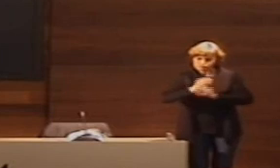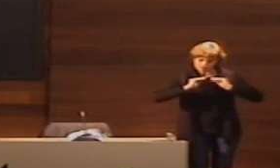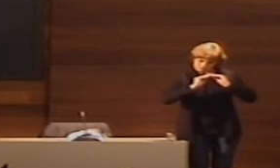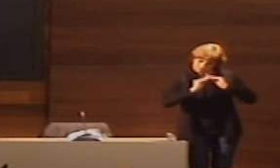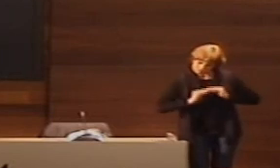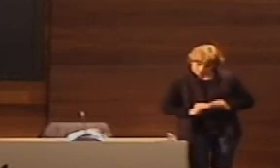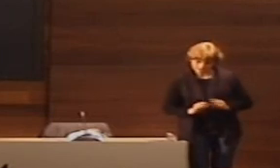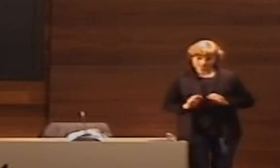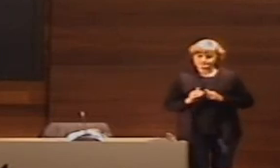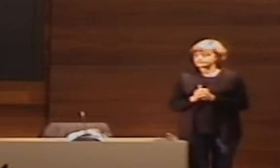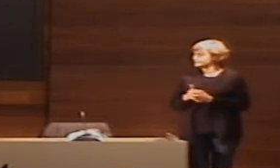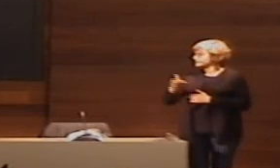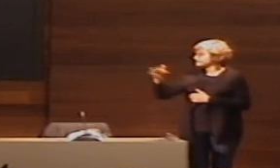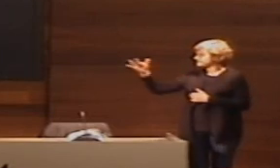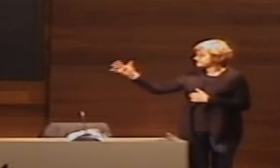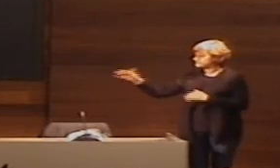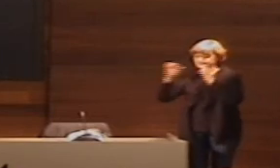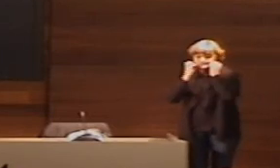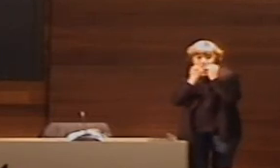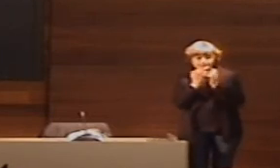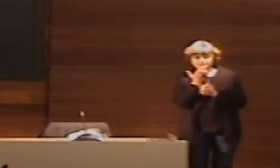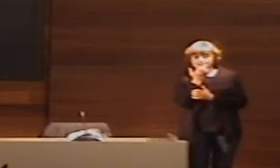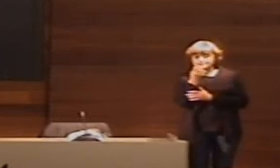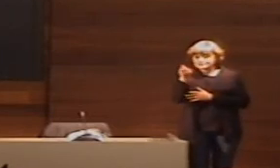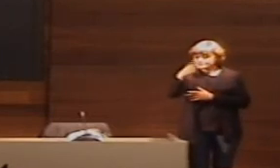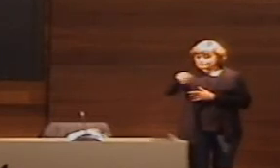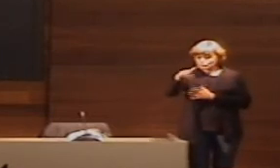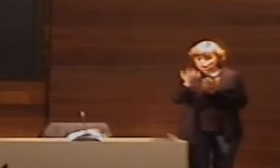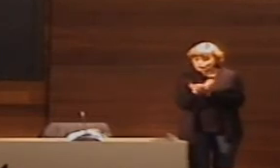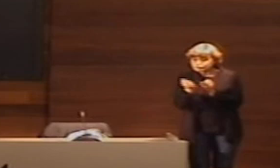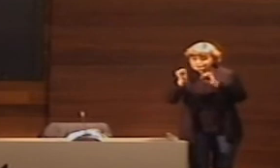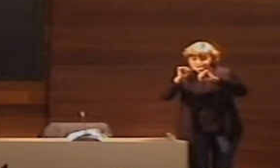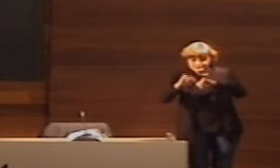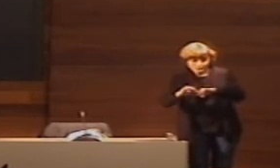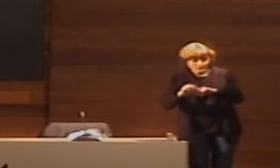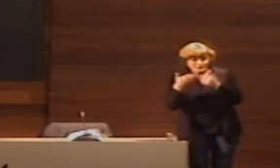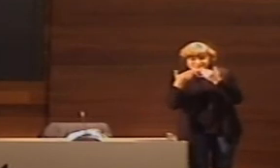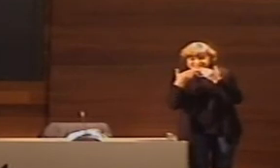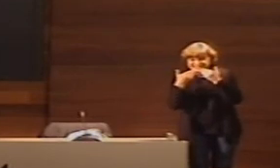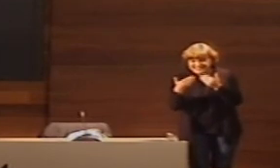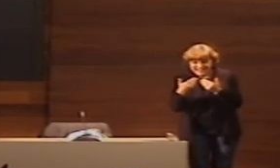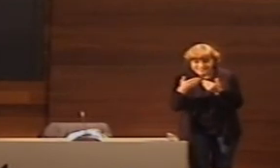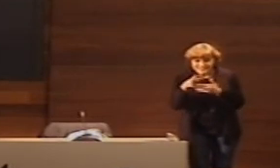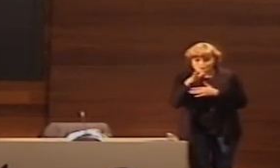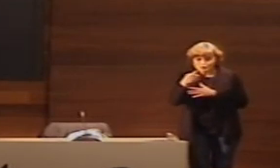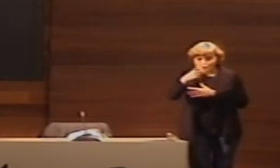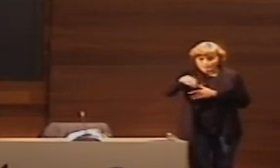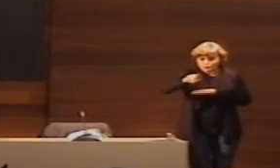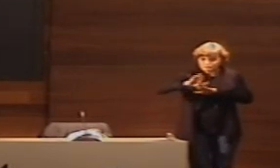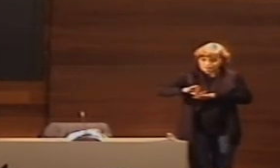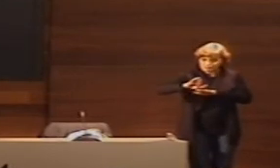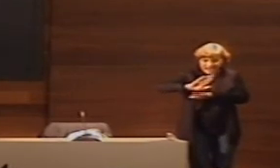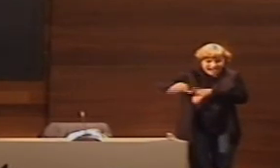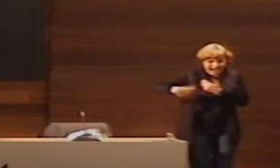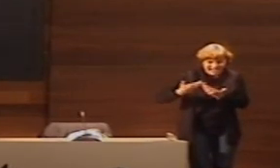Bueno, pues si os parece, os agradezco la presencia, además hasta el final, ya sé que son horas tardías, que mañana es